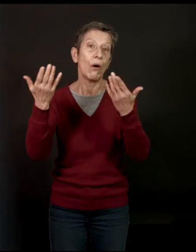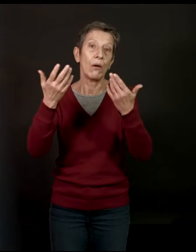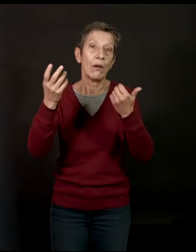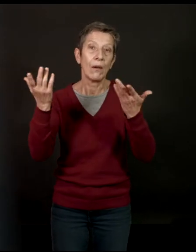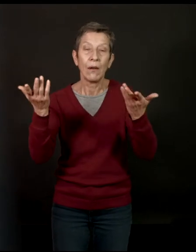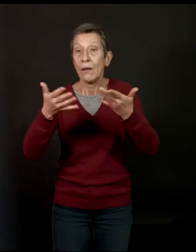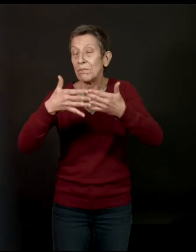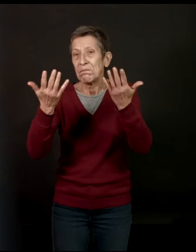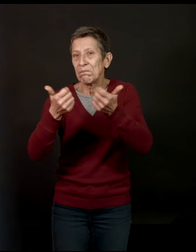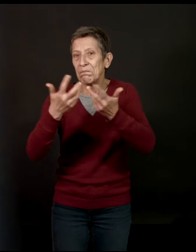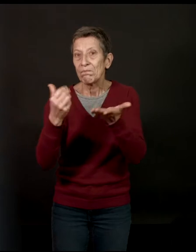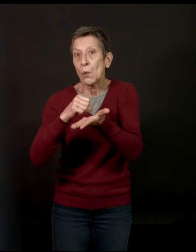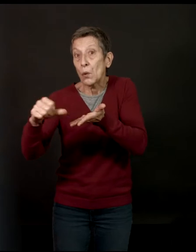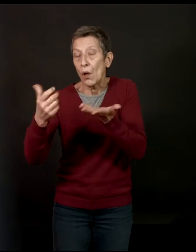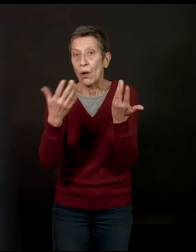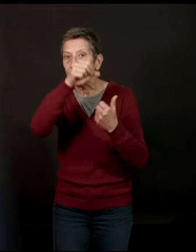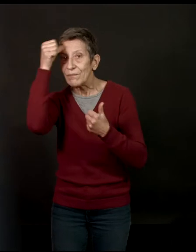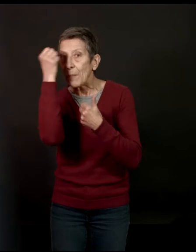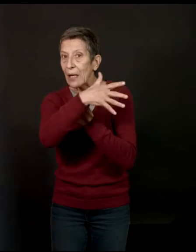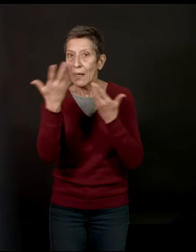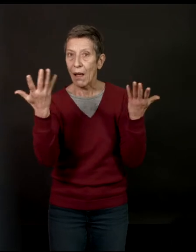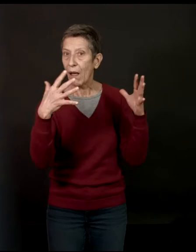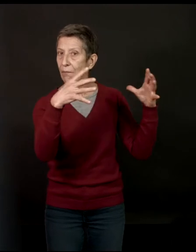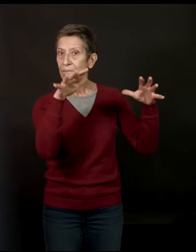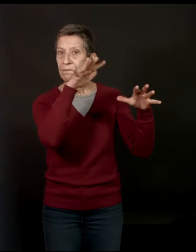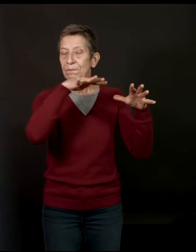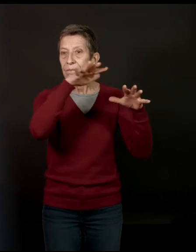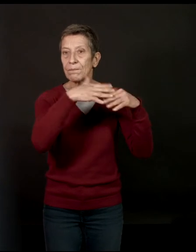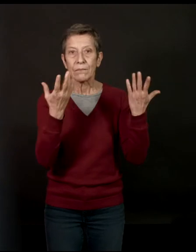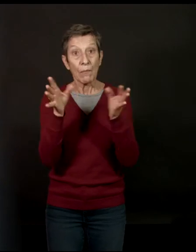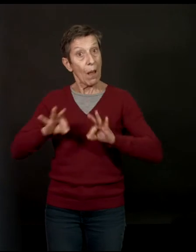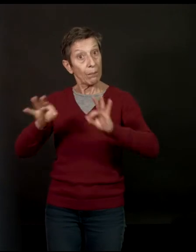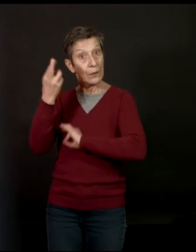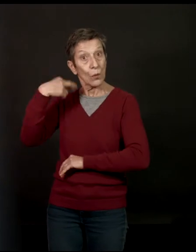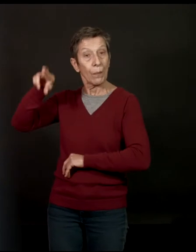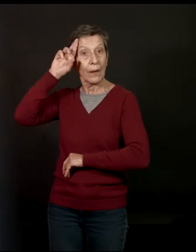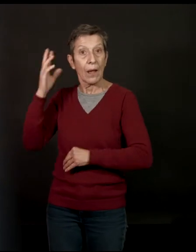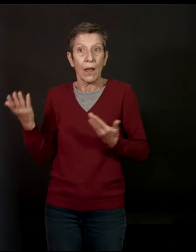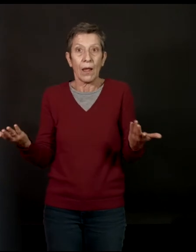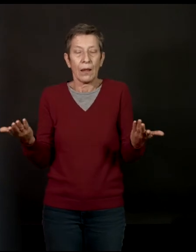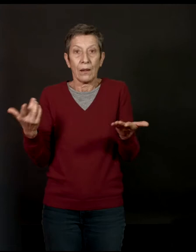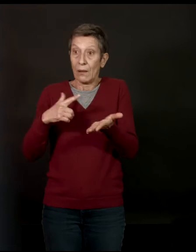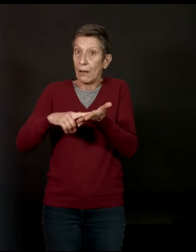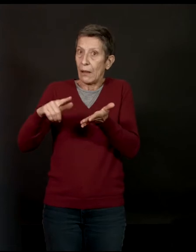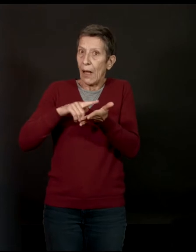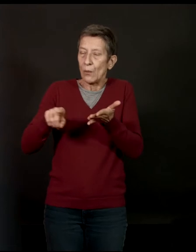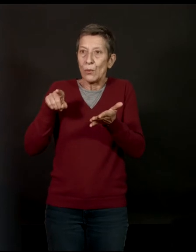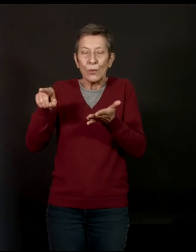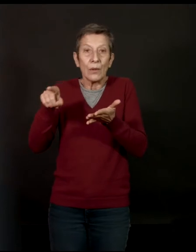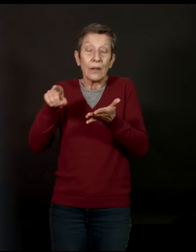Krakauer, toute cette vague américaine. alors, dans les pays européens, où cette littérature-là a moins de